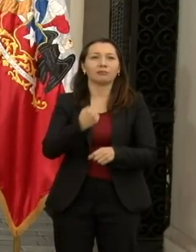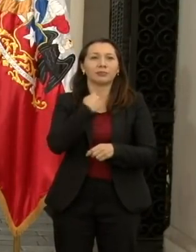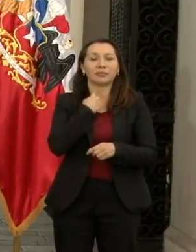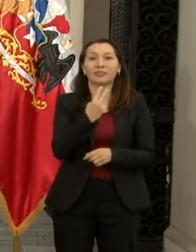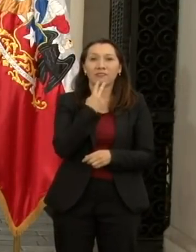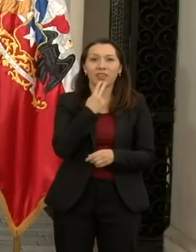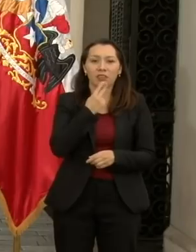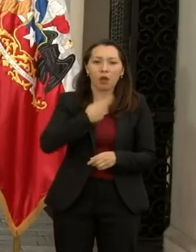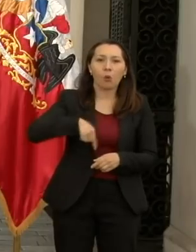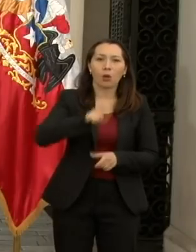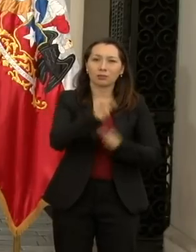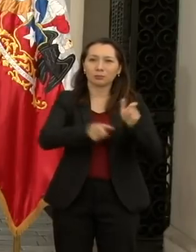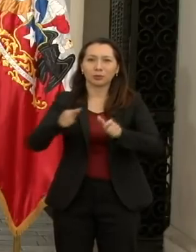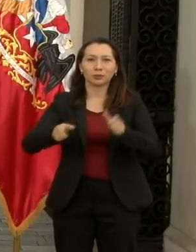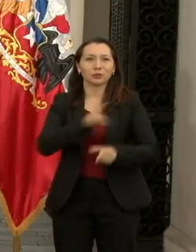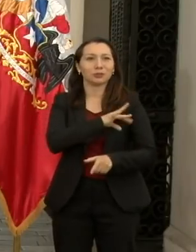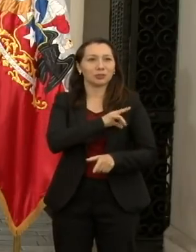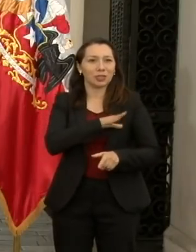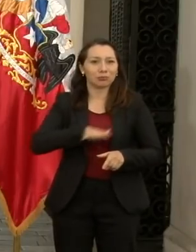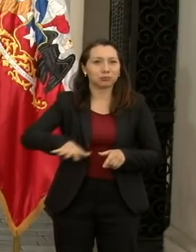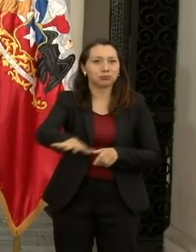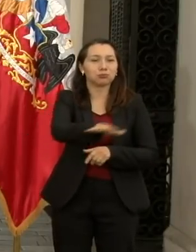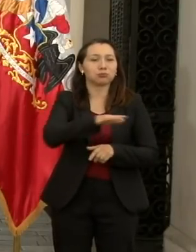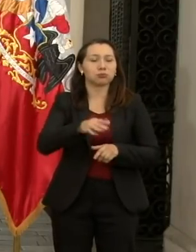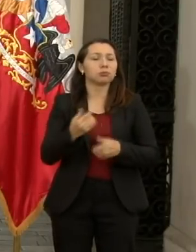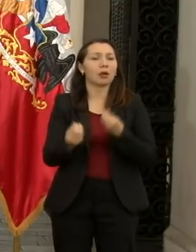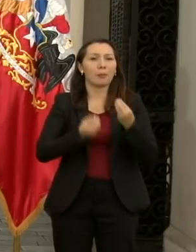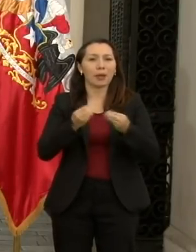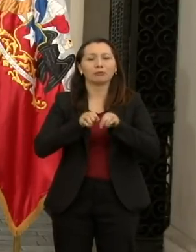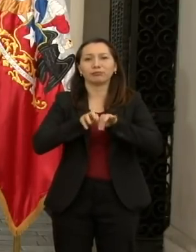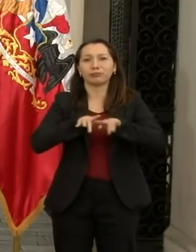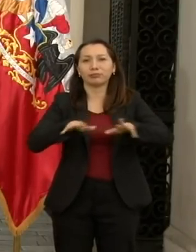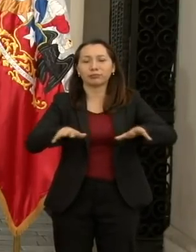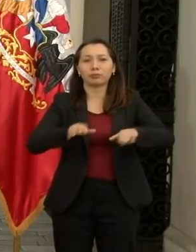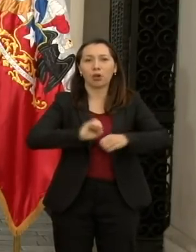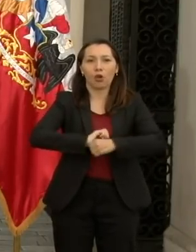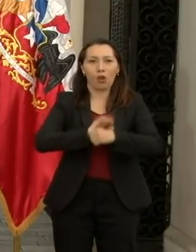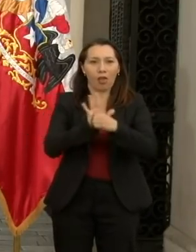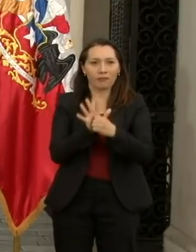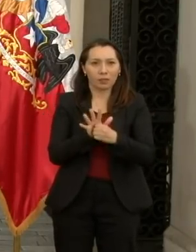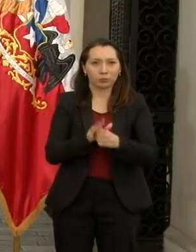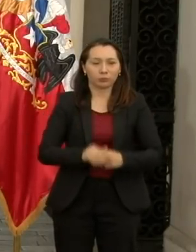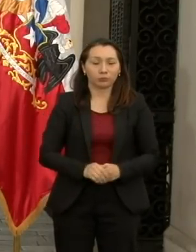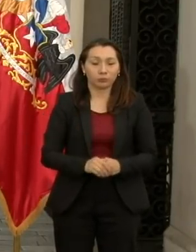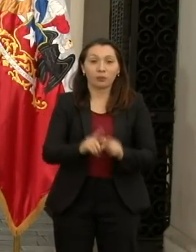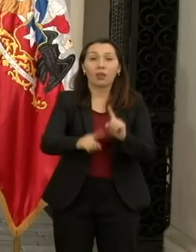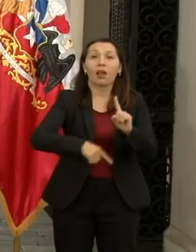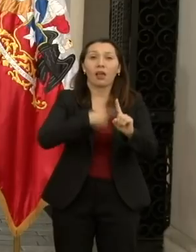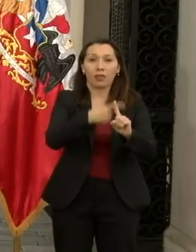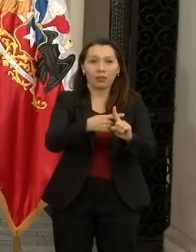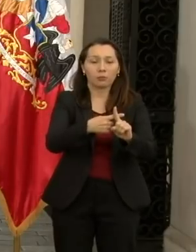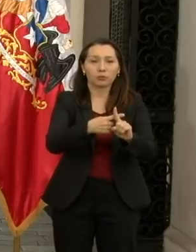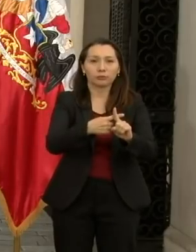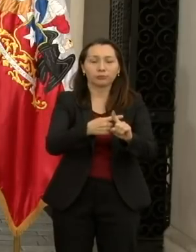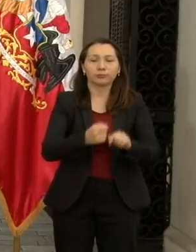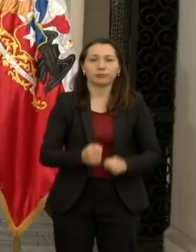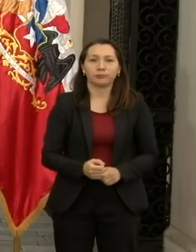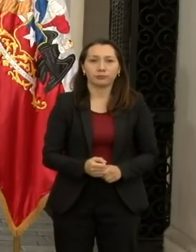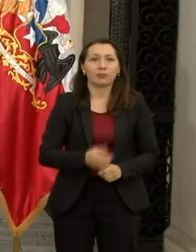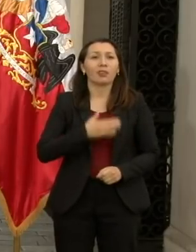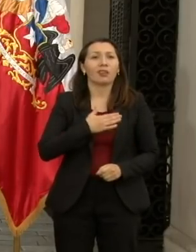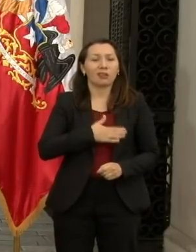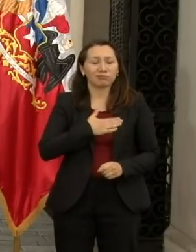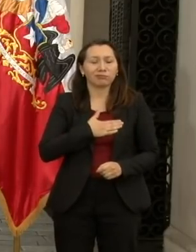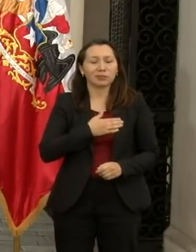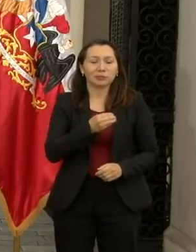La vida de nuestros compatriotas, producto de la pandemia del coronavirus. Adicionalmente,